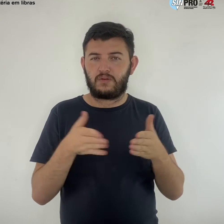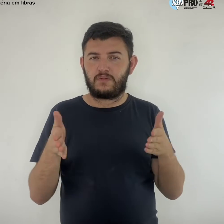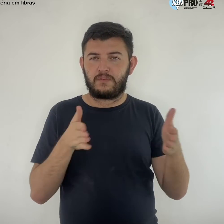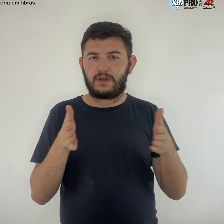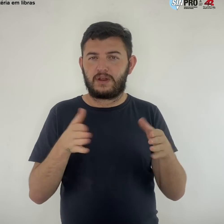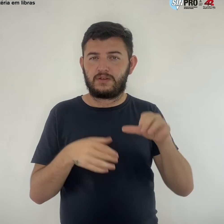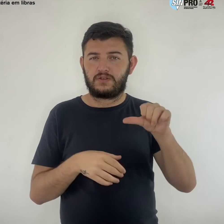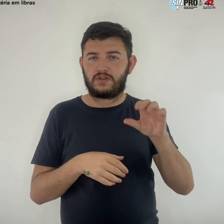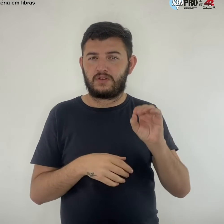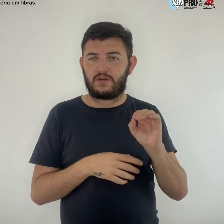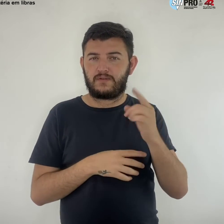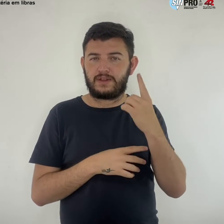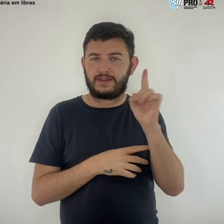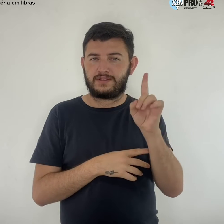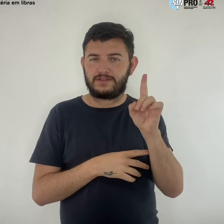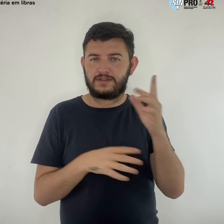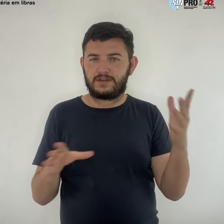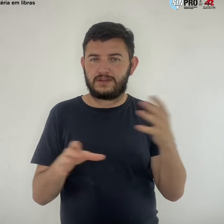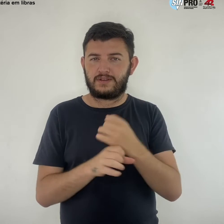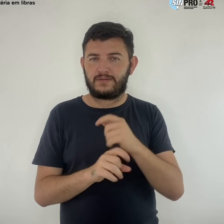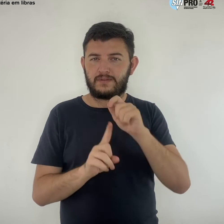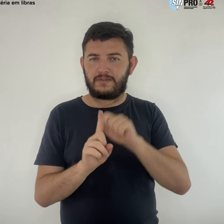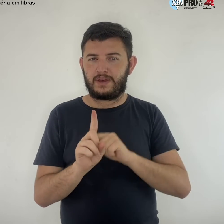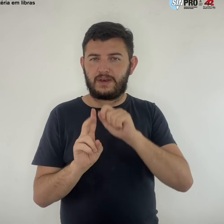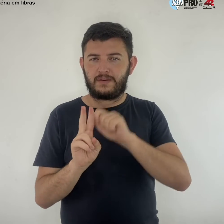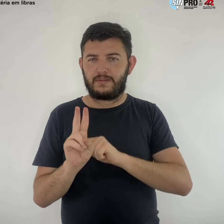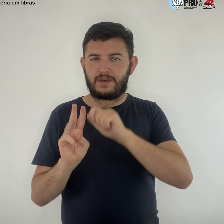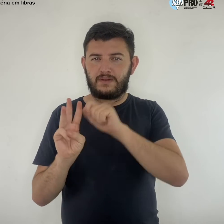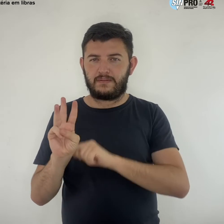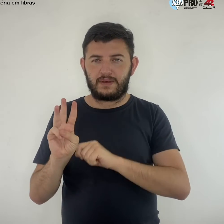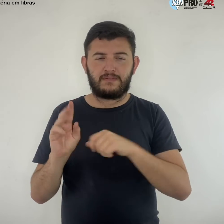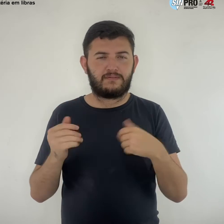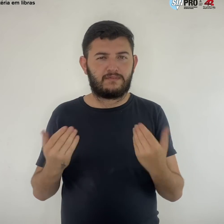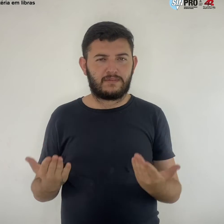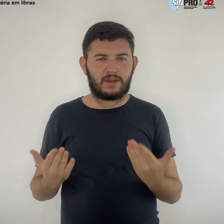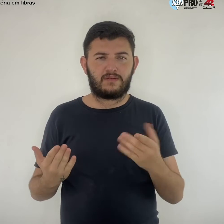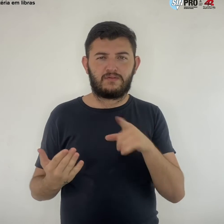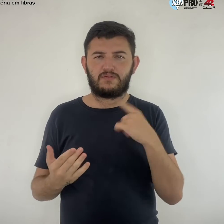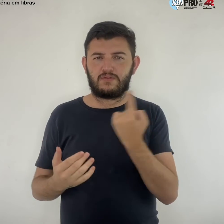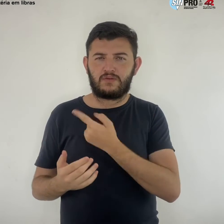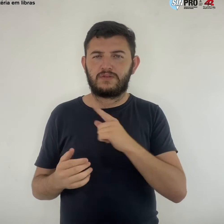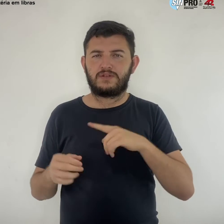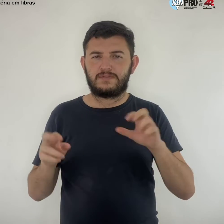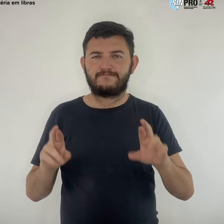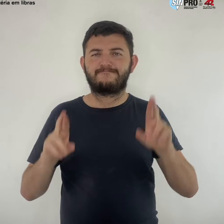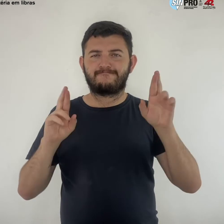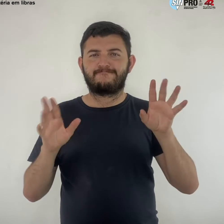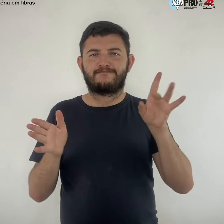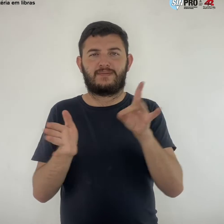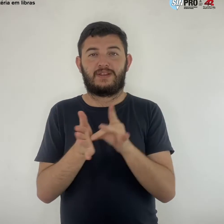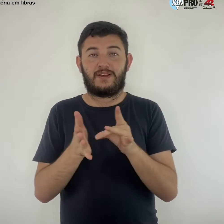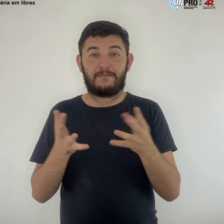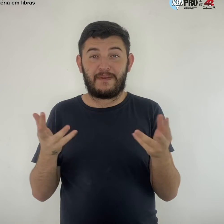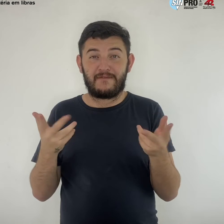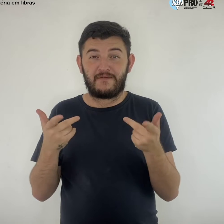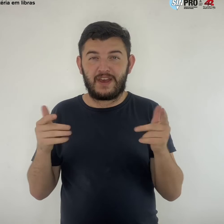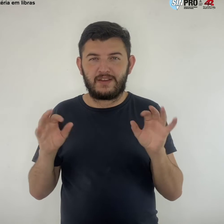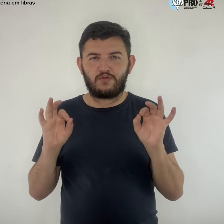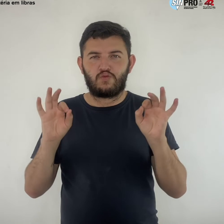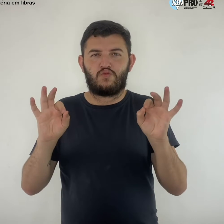pessoas em 90 dias. Para todo lado que se olhasse, havia esperança. Não